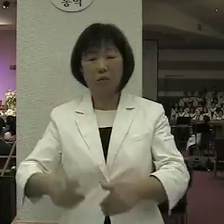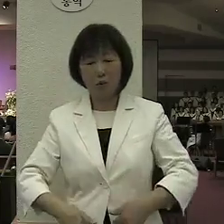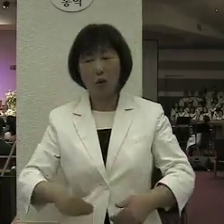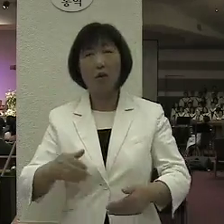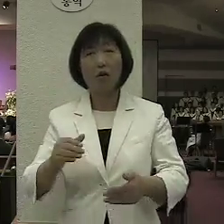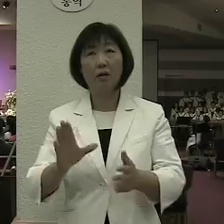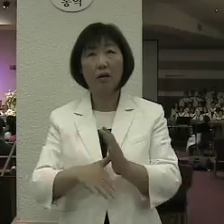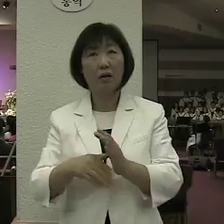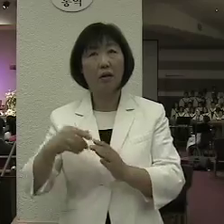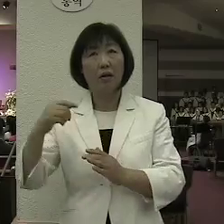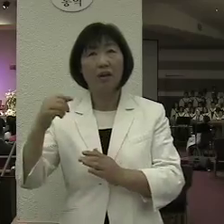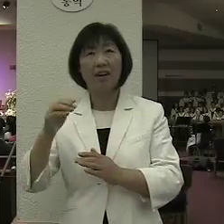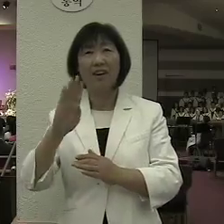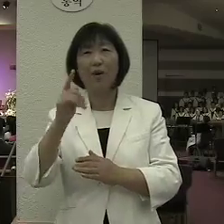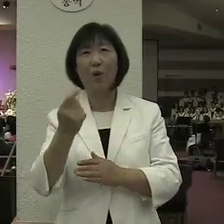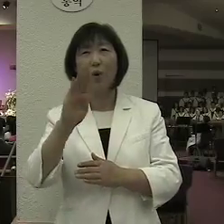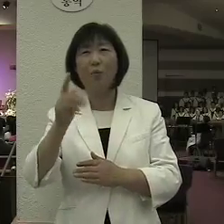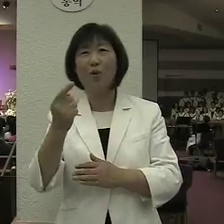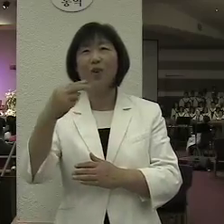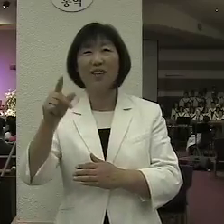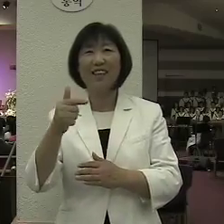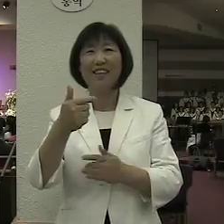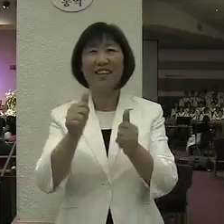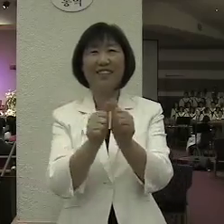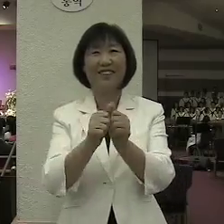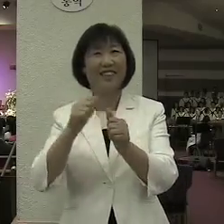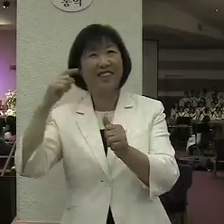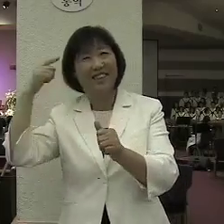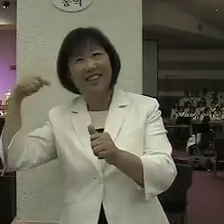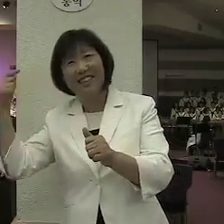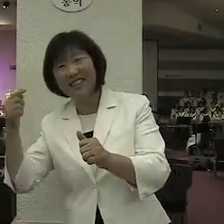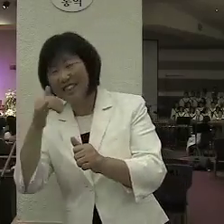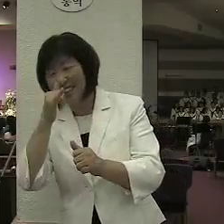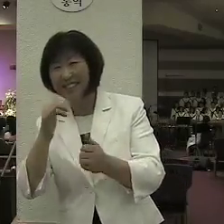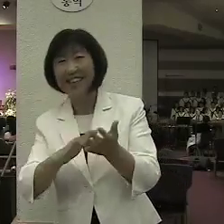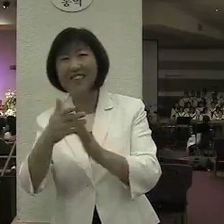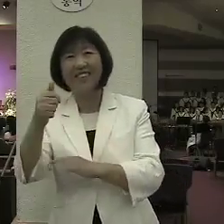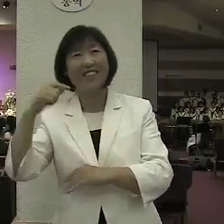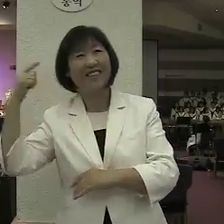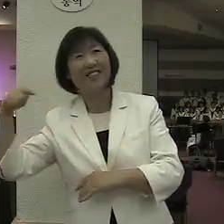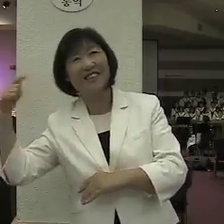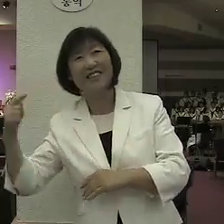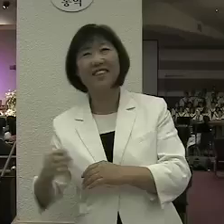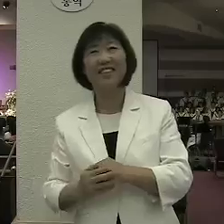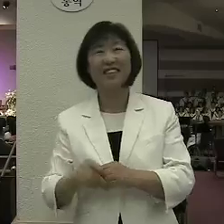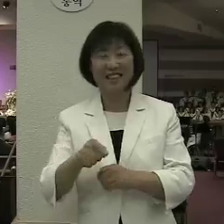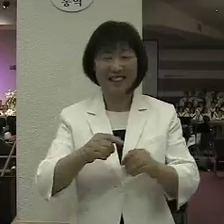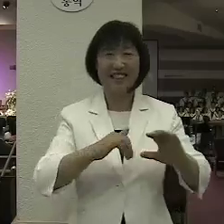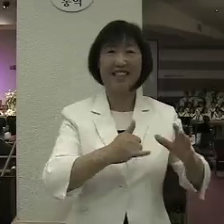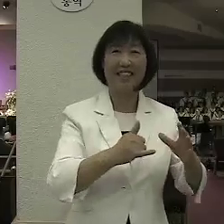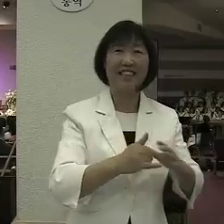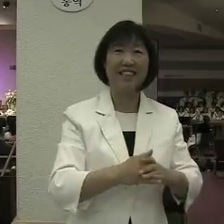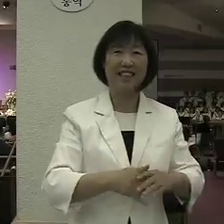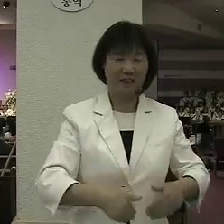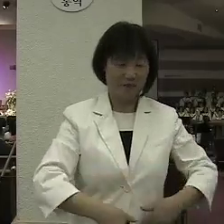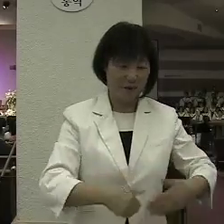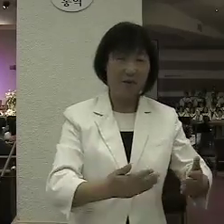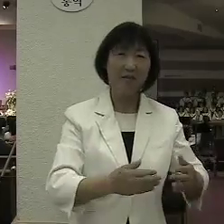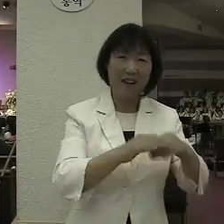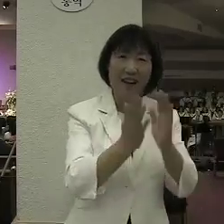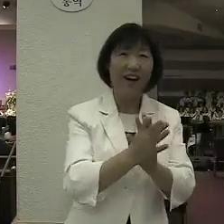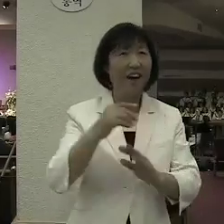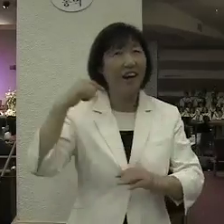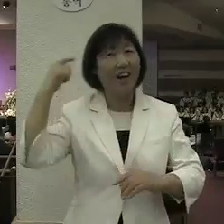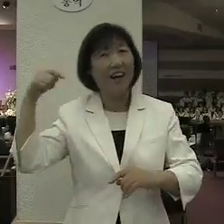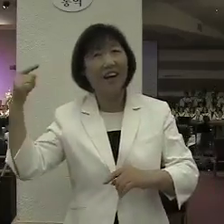터지는 가슴으로 드리세요. 찬양 드릴 때 한번 좀 미쳐보세요. 이것이 하나님께서 우리에게 주시는 메시지입니다. 여러분 미쳐서 찬양